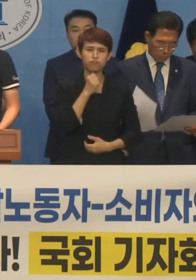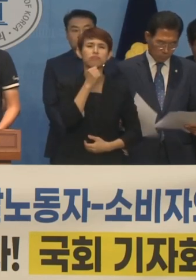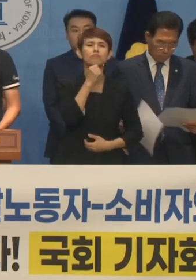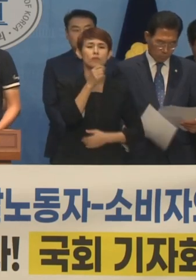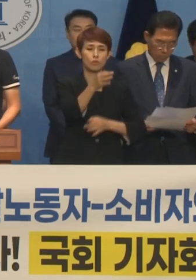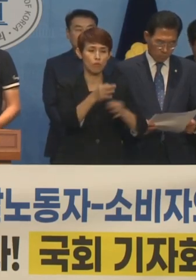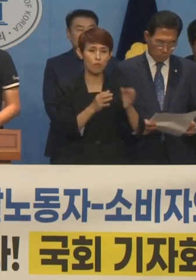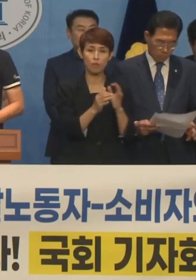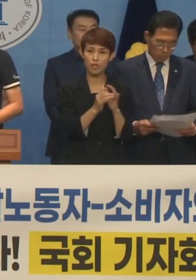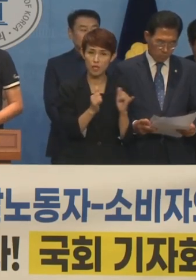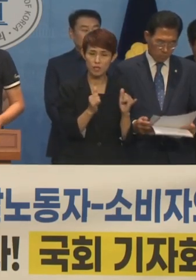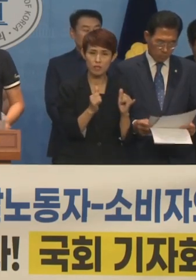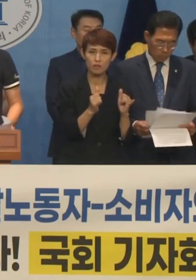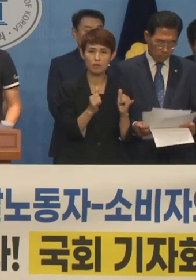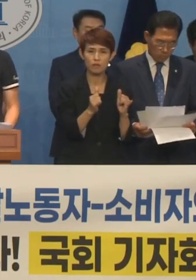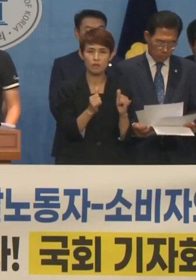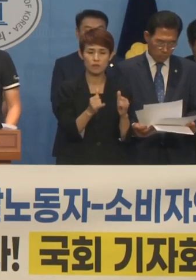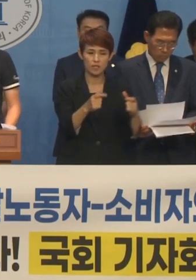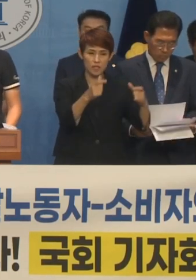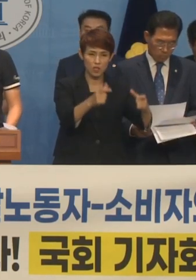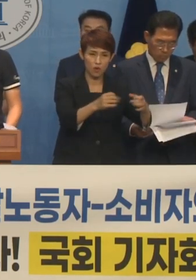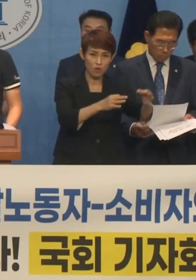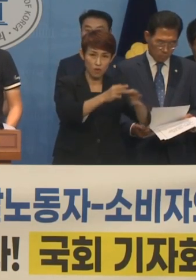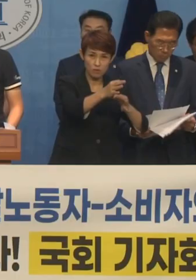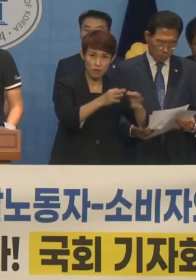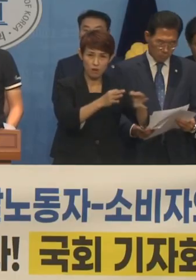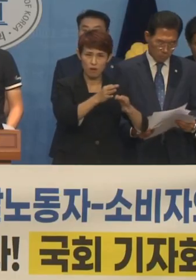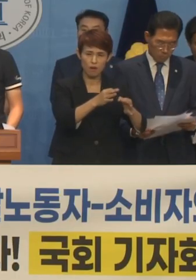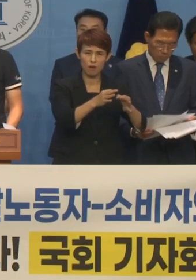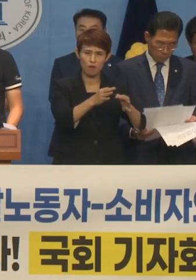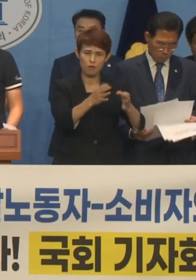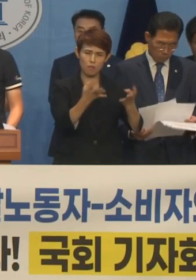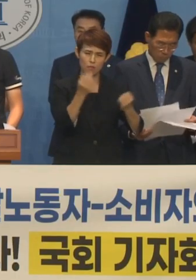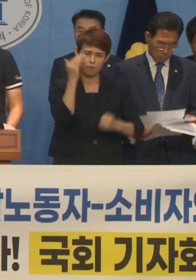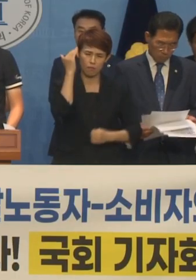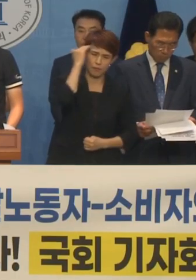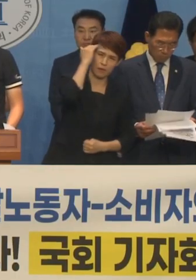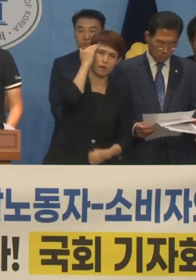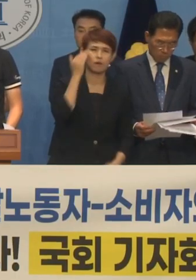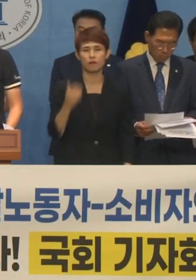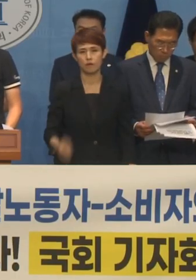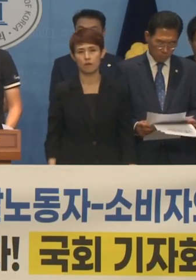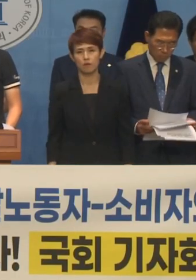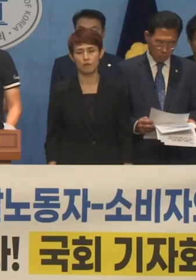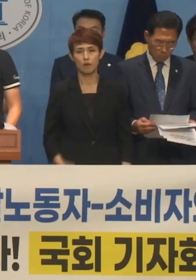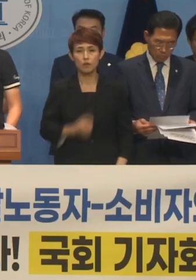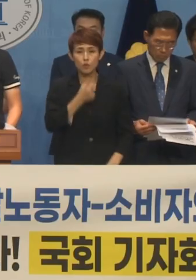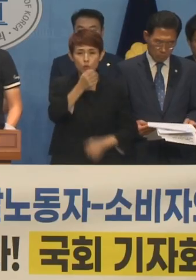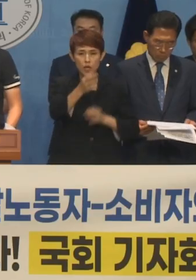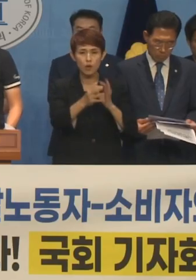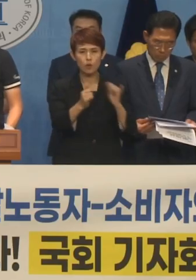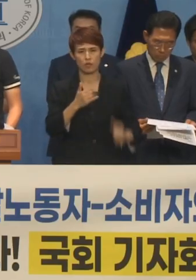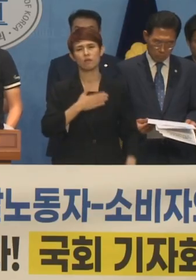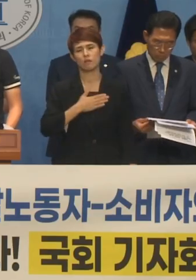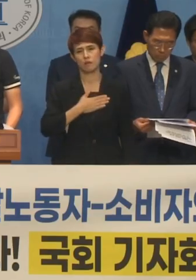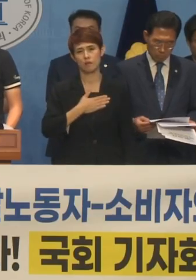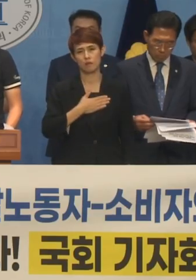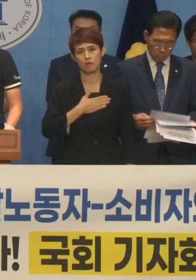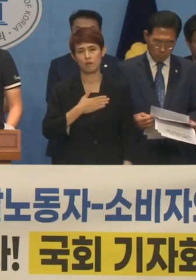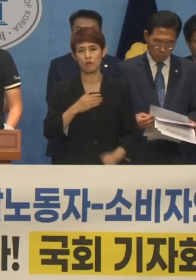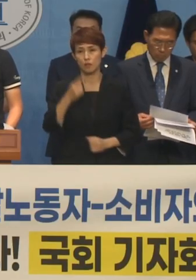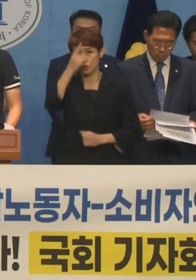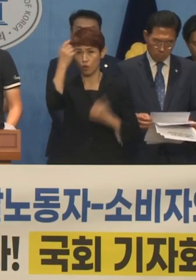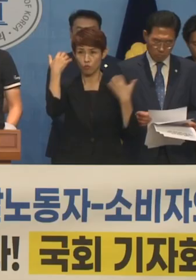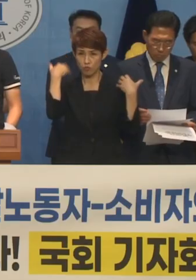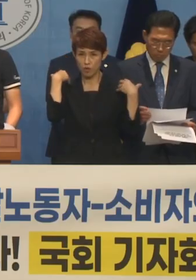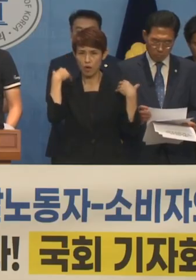이루어진 지역경제, 골목 상권까지 뿌리채 흔들리고 있습니다. 저희는 소상공인입니다. 국가가 이 고통의